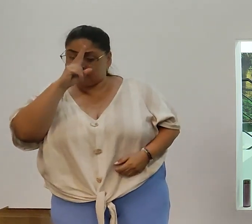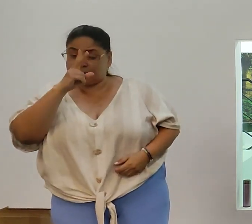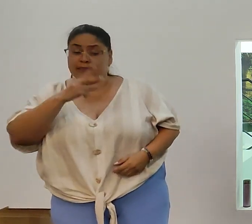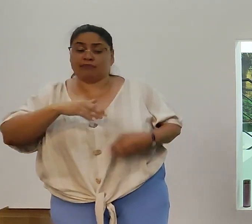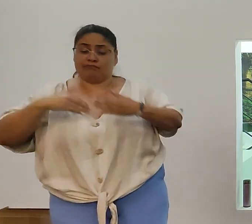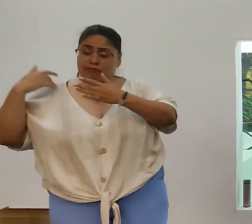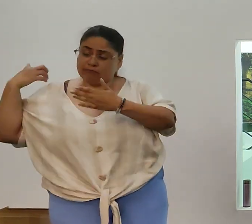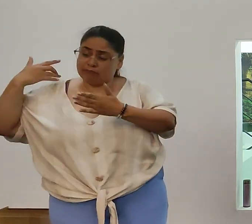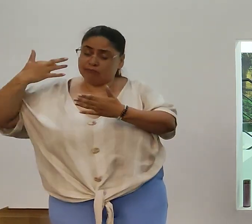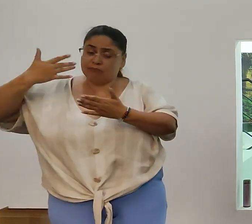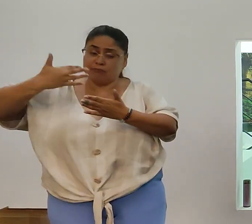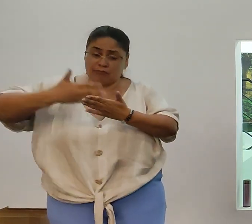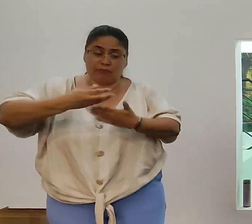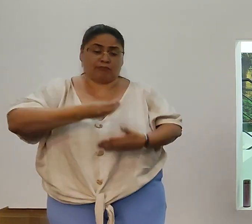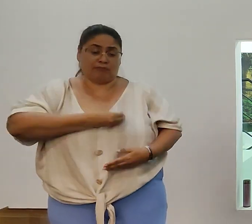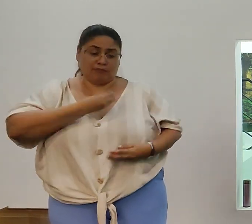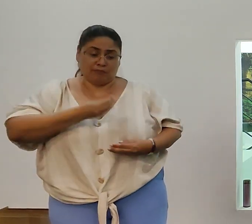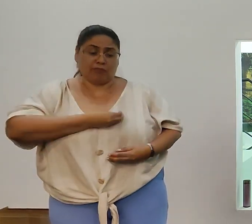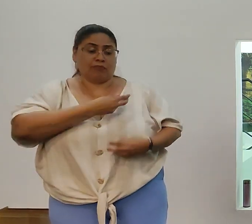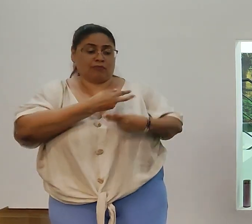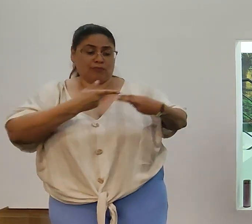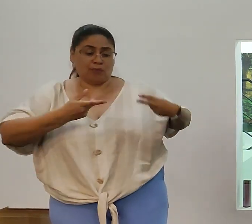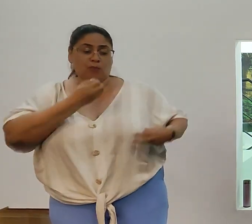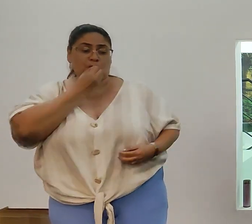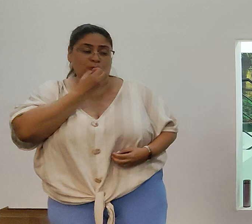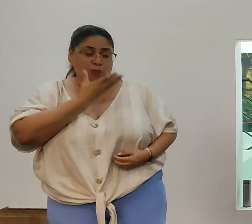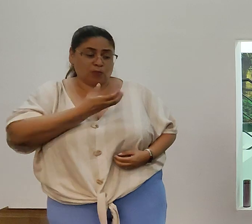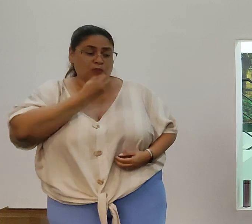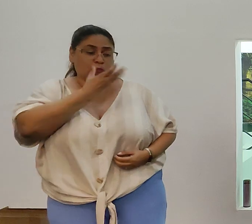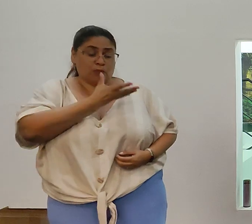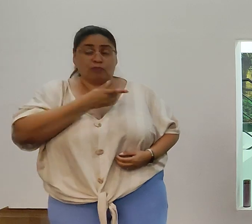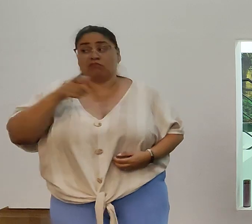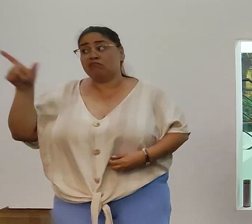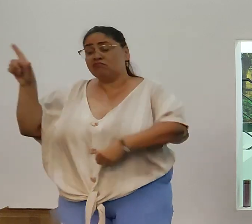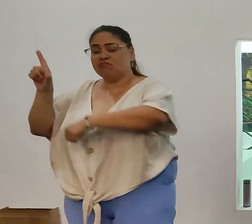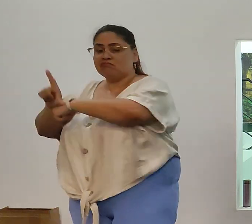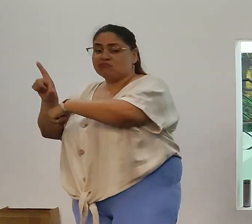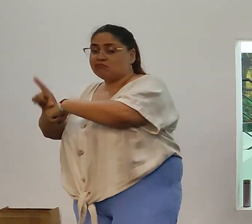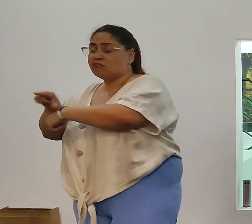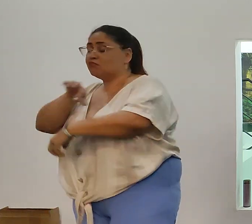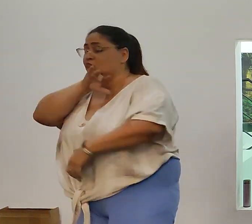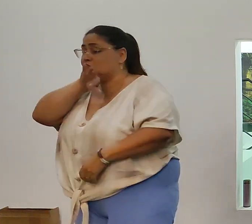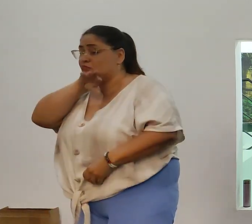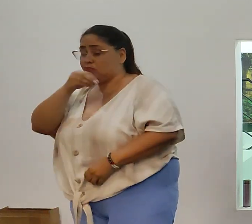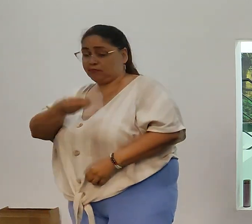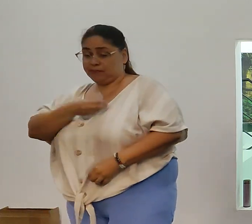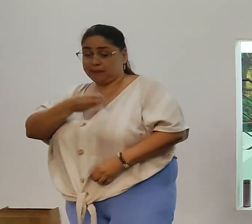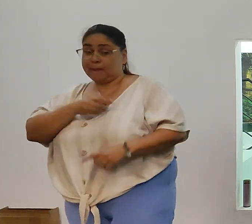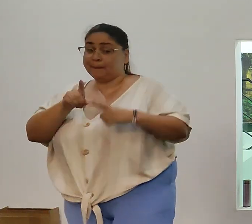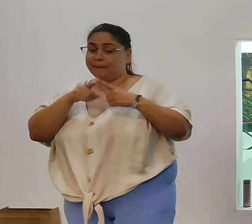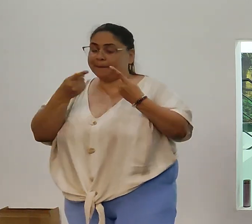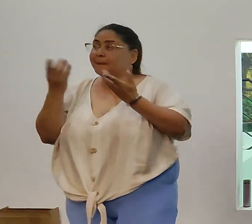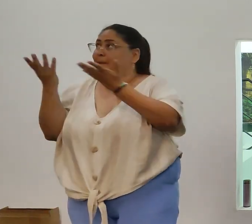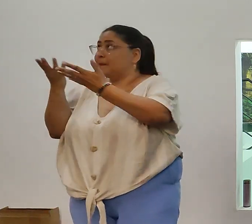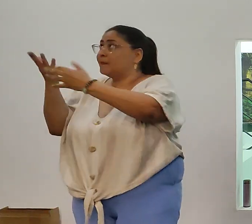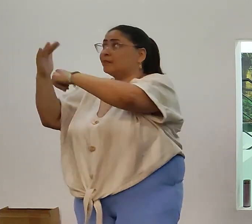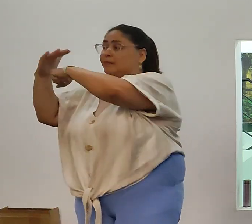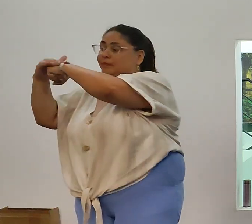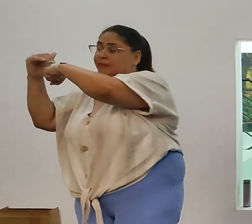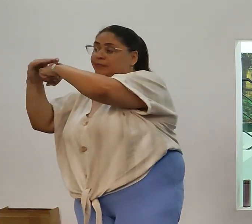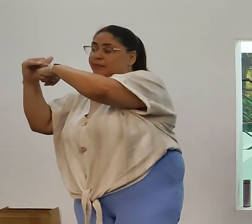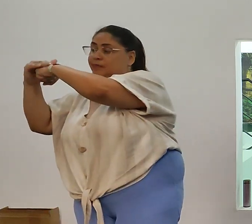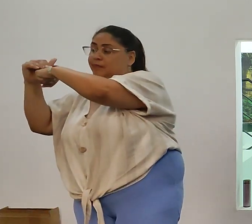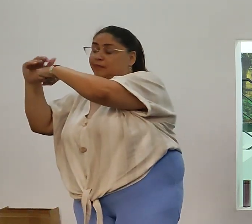vida você recebeu coisas boas, enquanto que Lázaro recebeu coisas más. Agora, porém, ele está sendo consolado